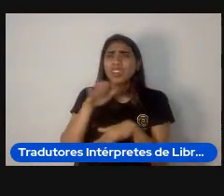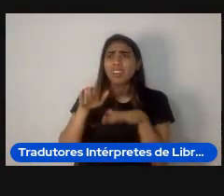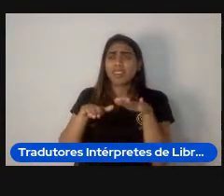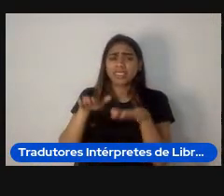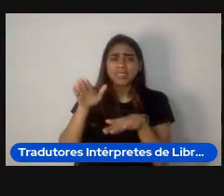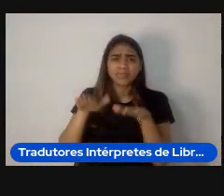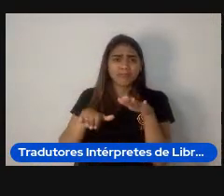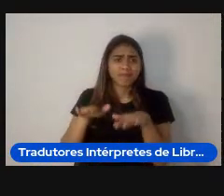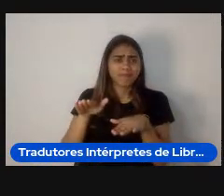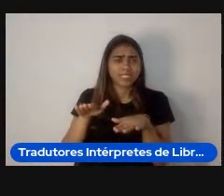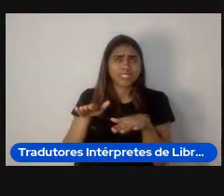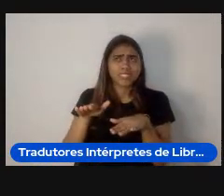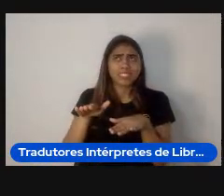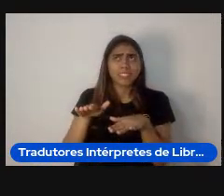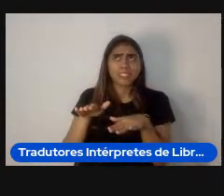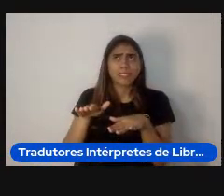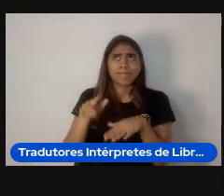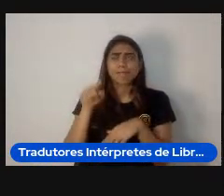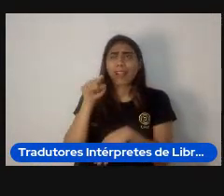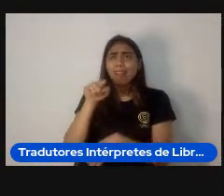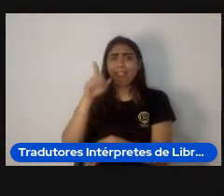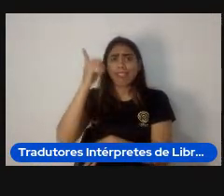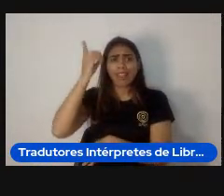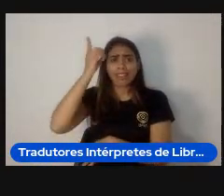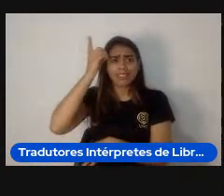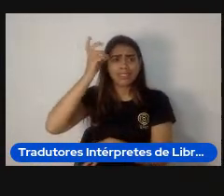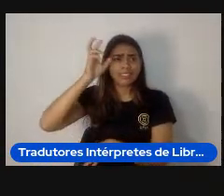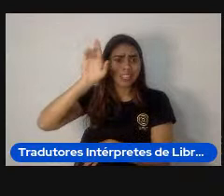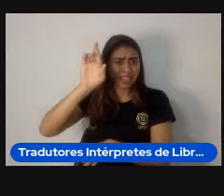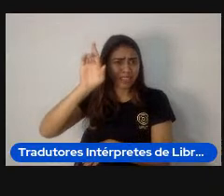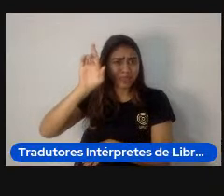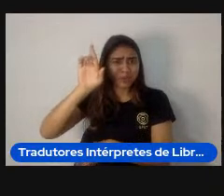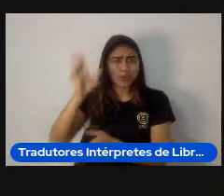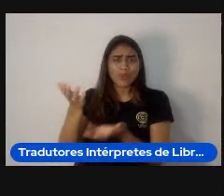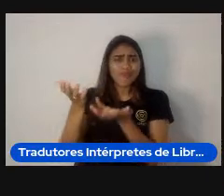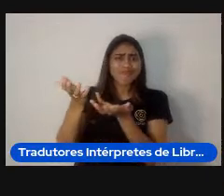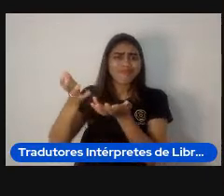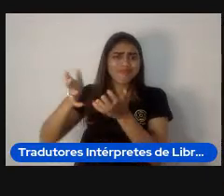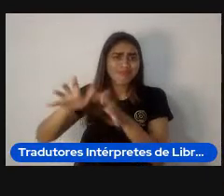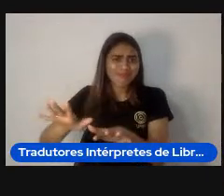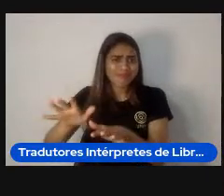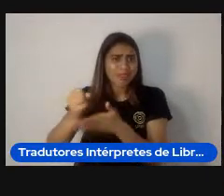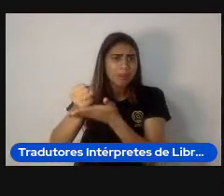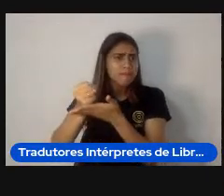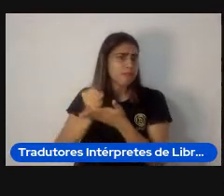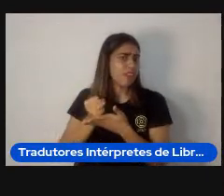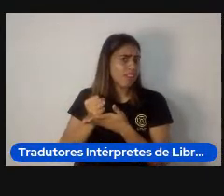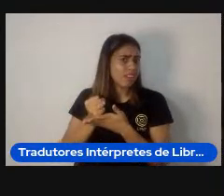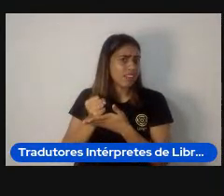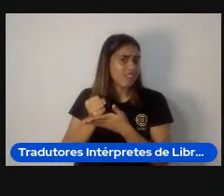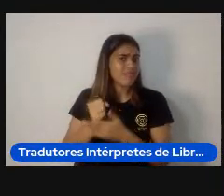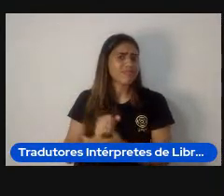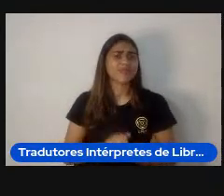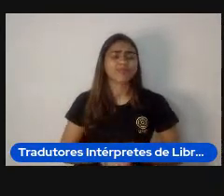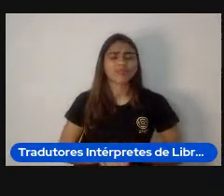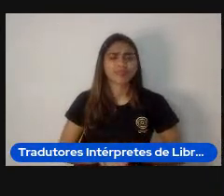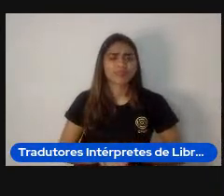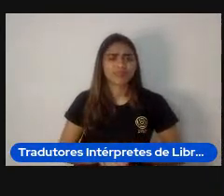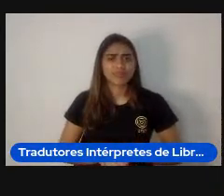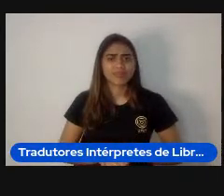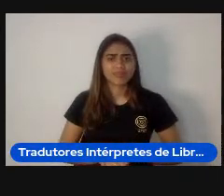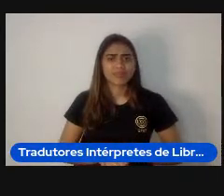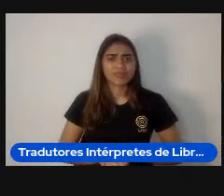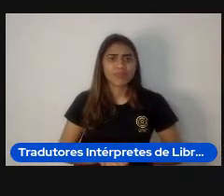do diretor, por mais que esteja em lei. Mas muitas vezes nem o diretor ou